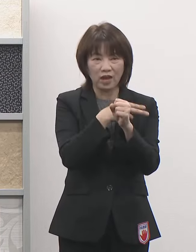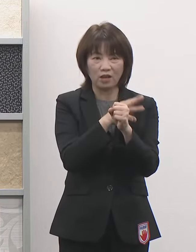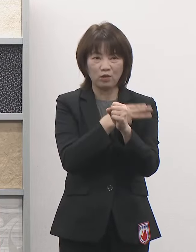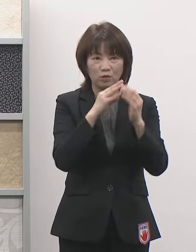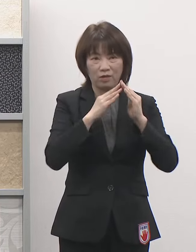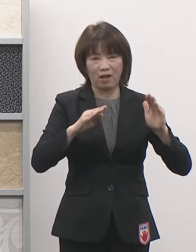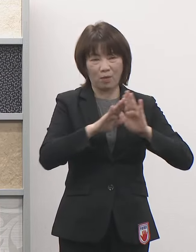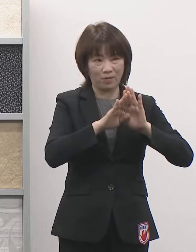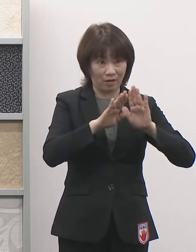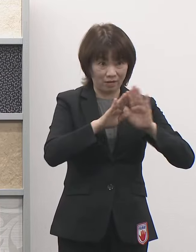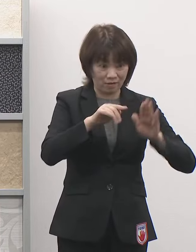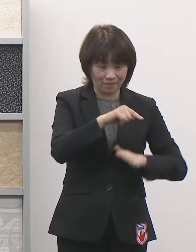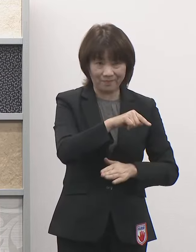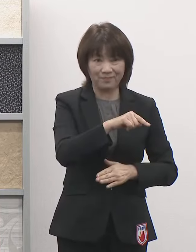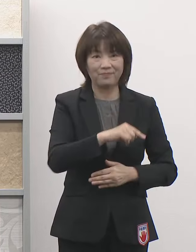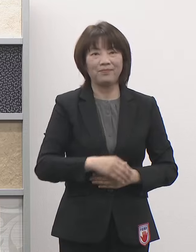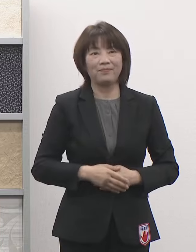ところでありますし、また